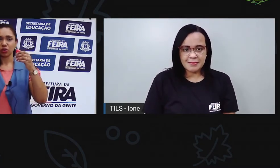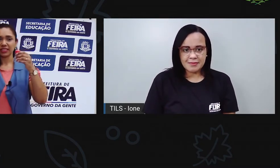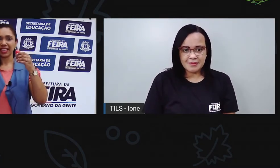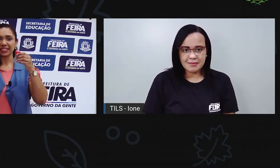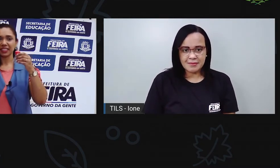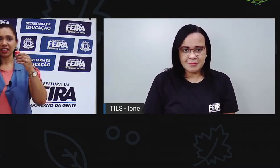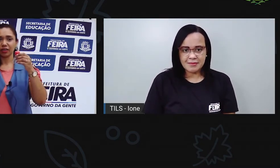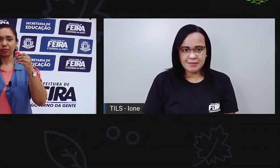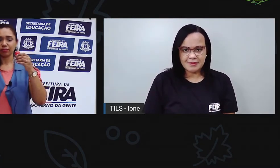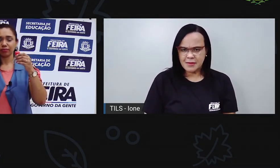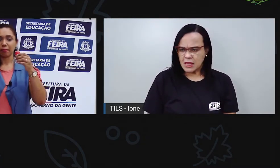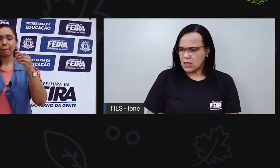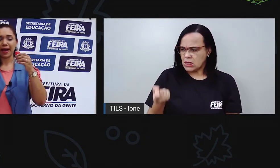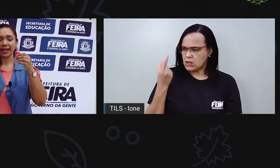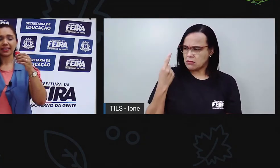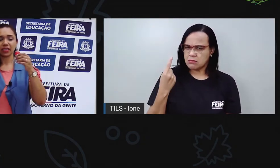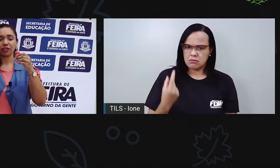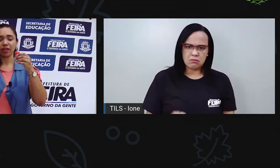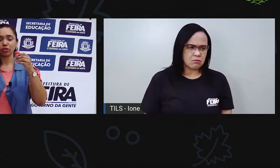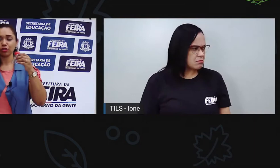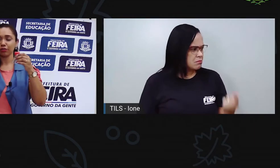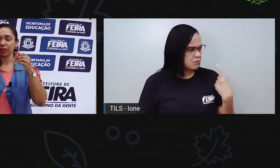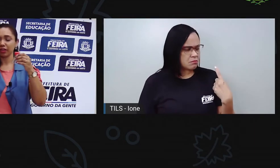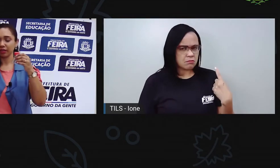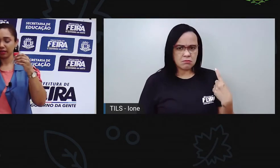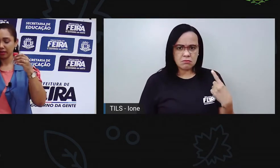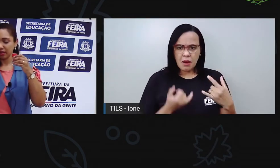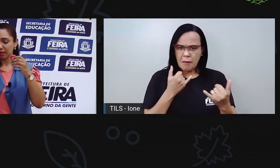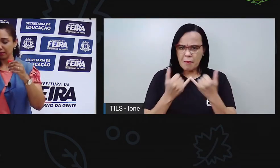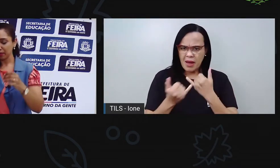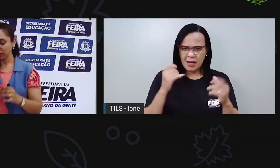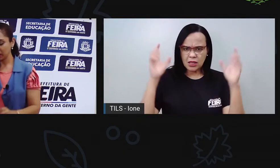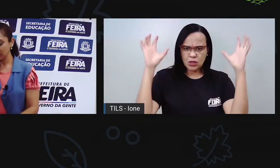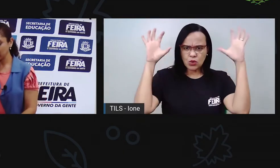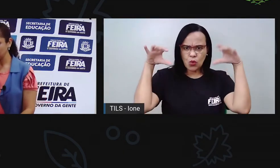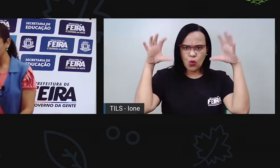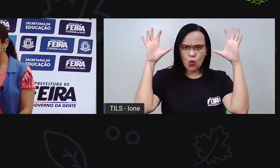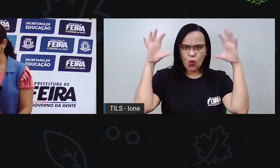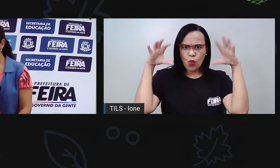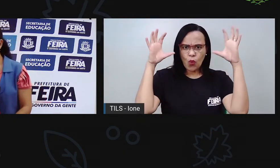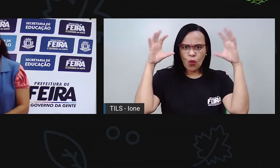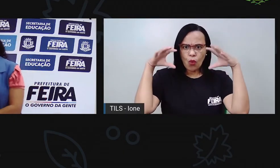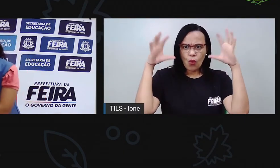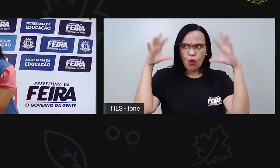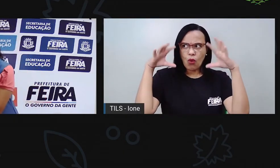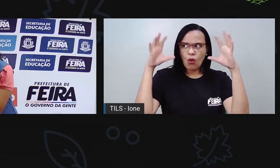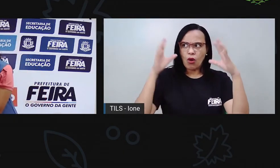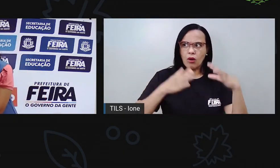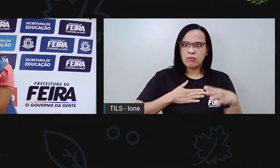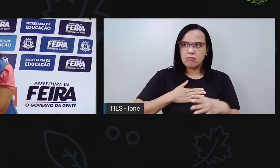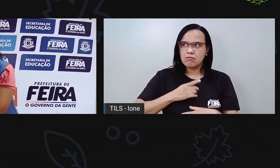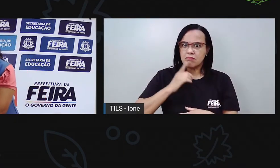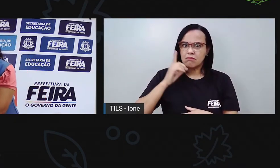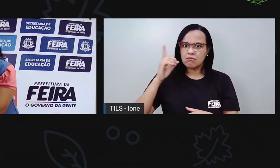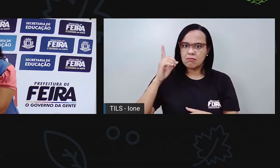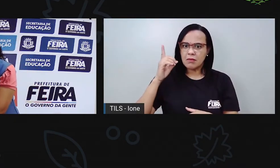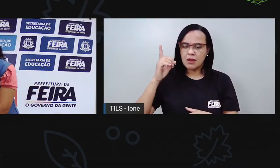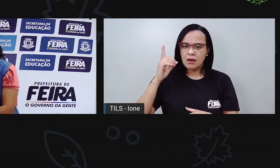Esse som está estranho. Parece que vai chover. Meu Deus!